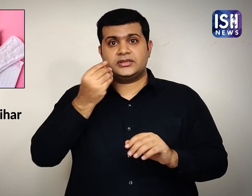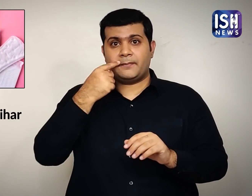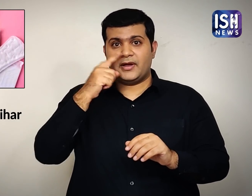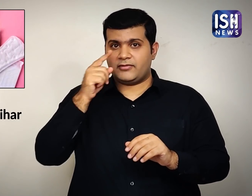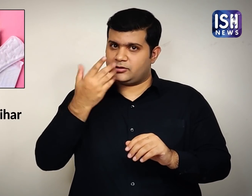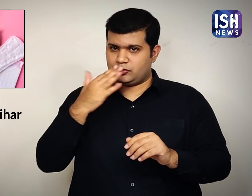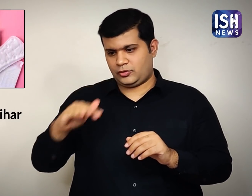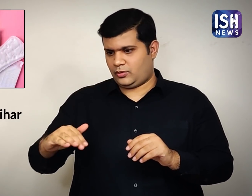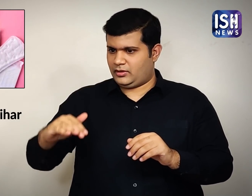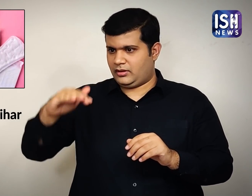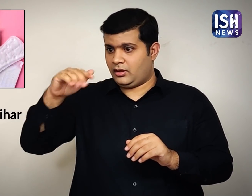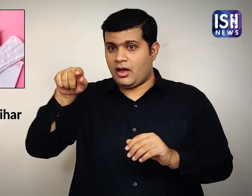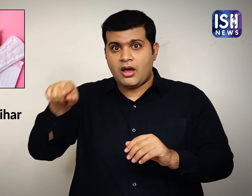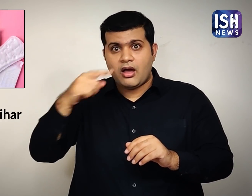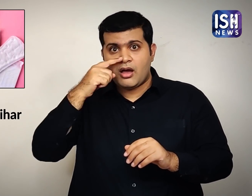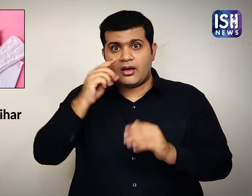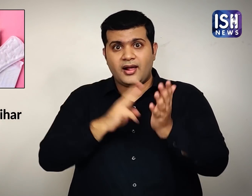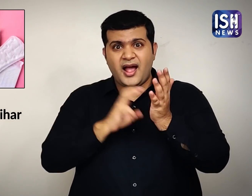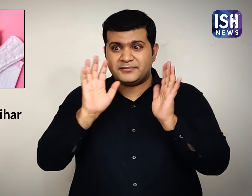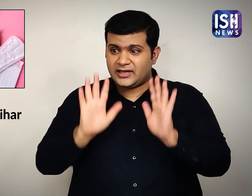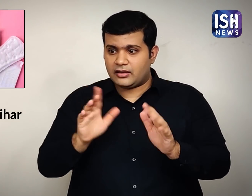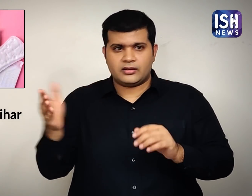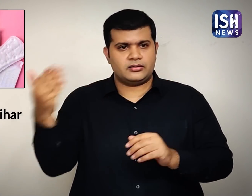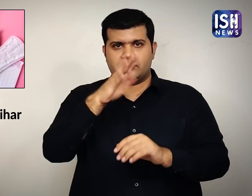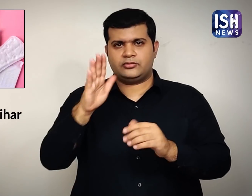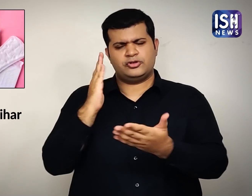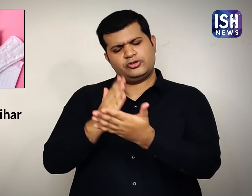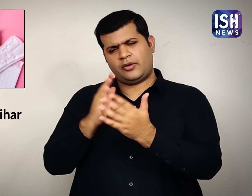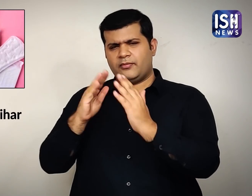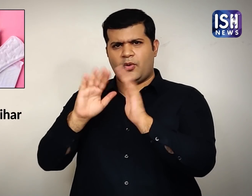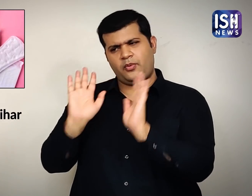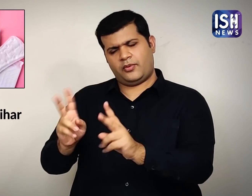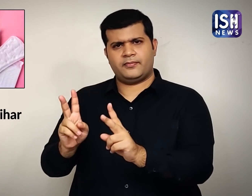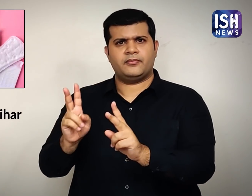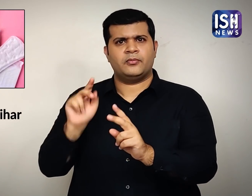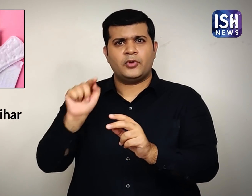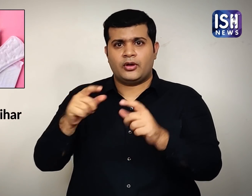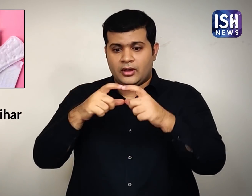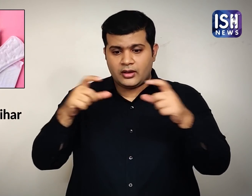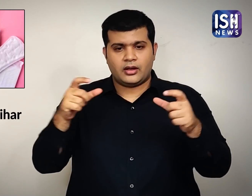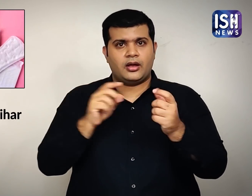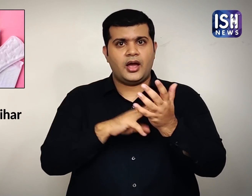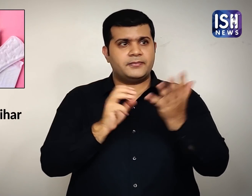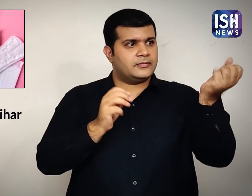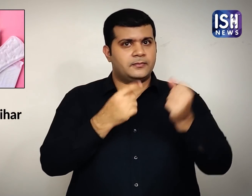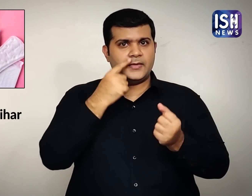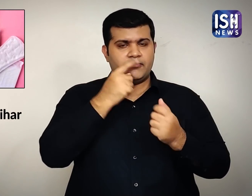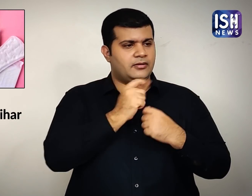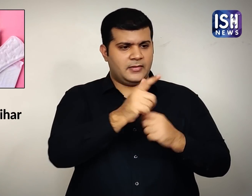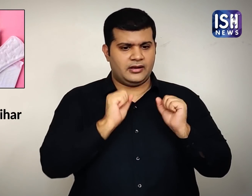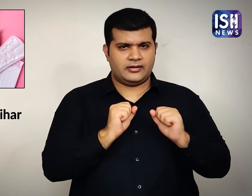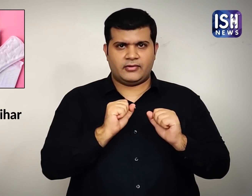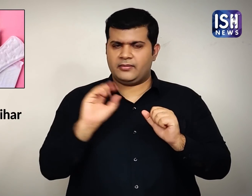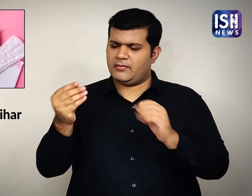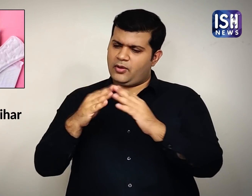मासिक दर्म शुरू होने पर माता पिता अपनी लड़कियों को स्कूल जाने से रोकते हैं क्योंकि वे पैड खरीदने का खर्च नहीं उठा सकती है